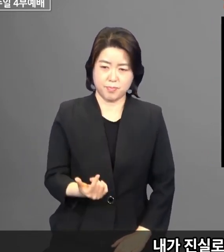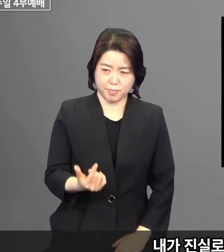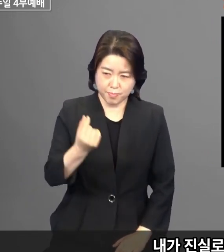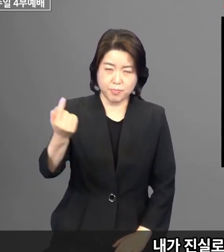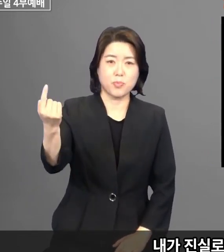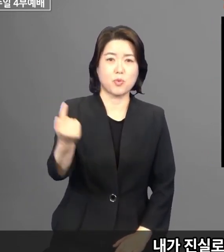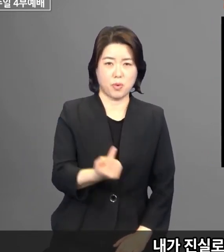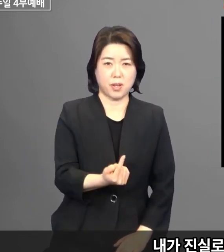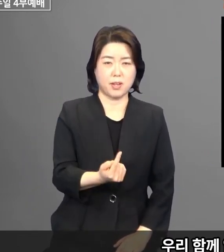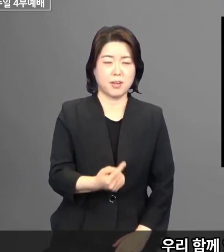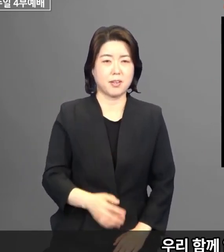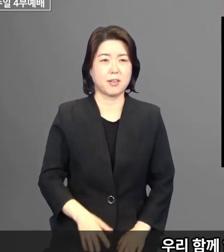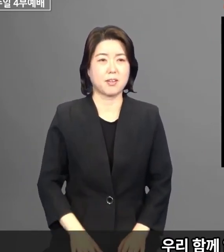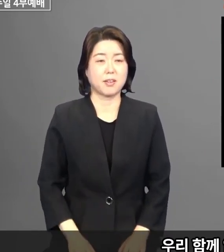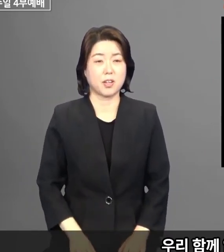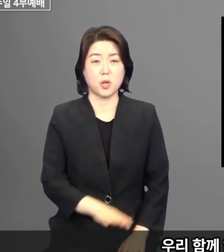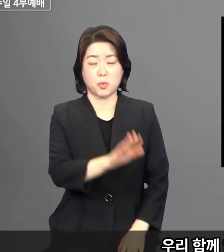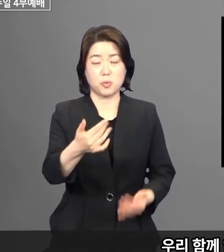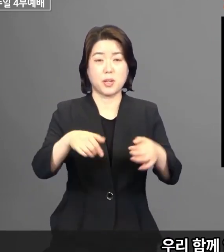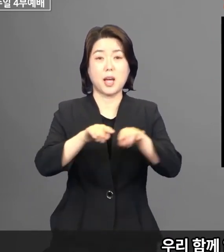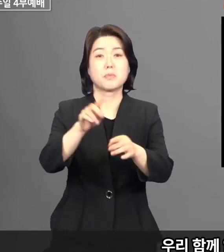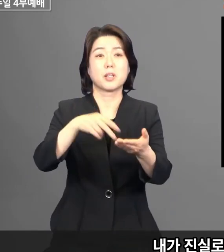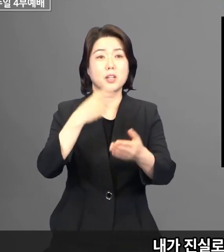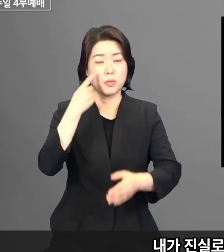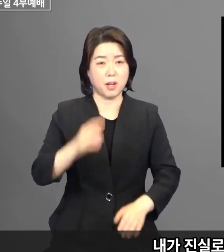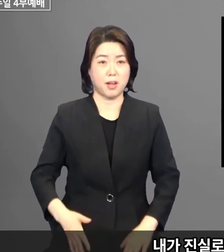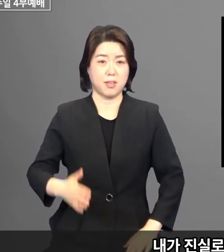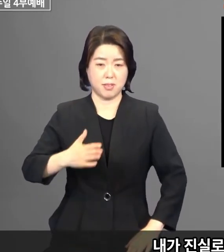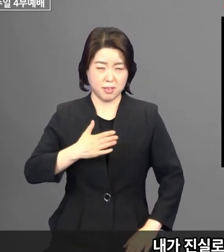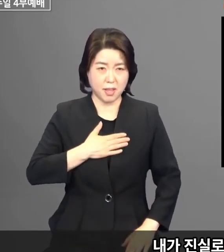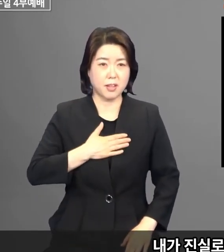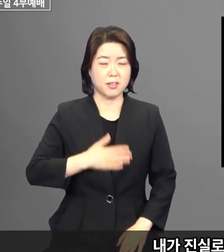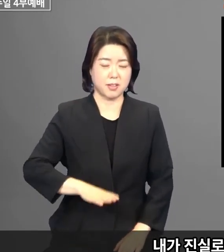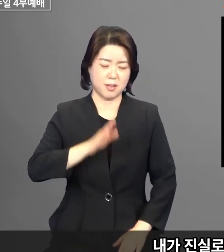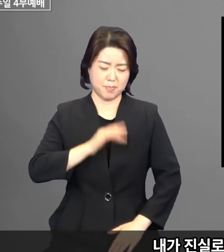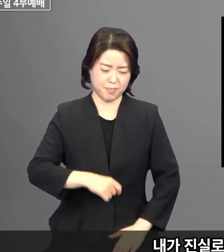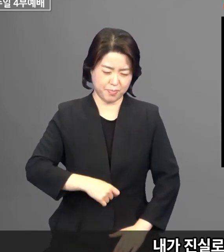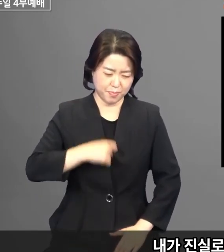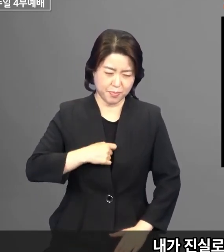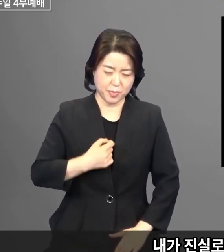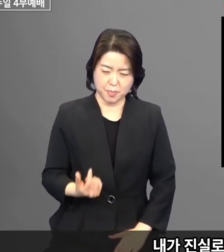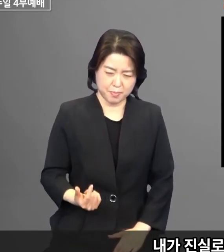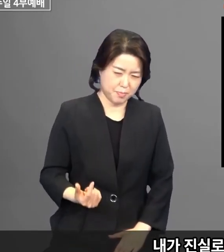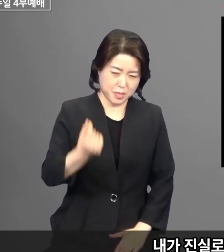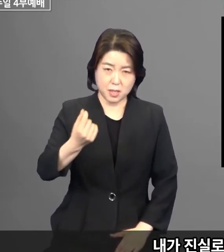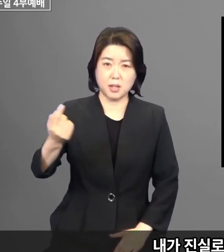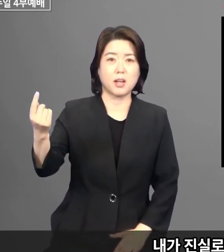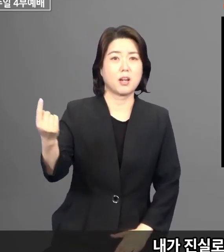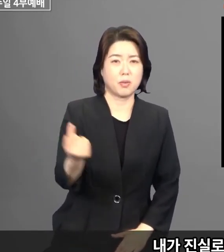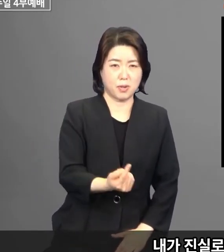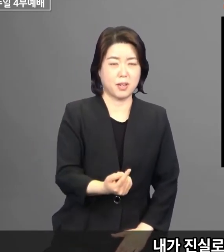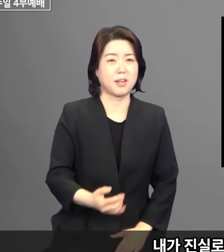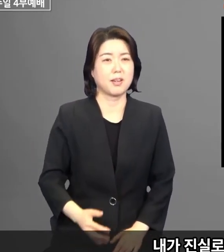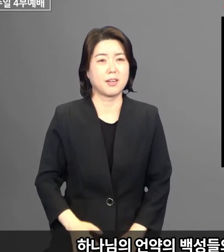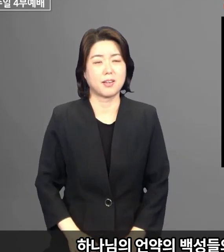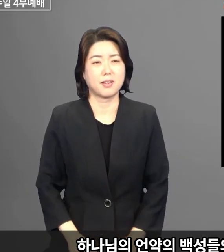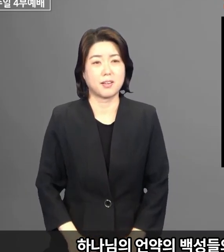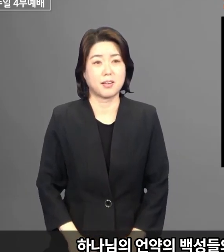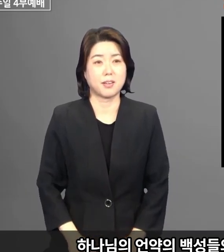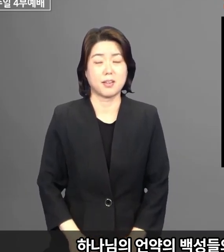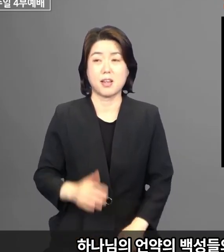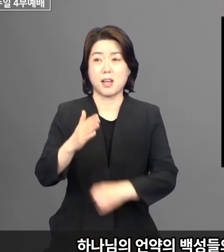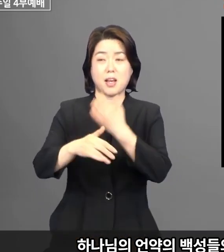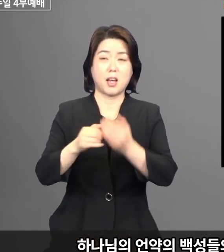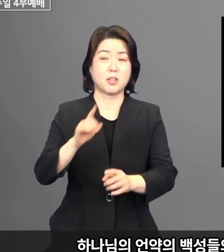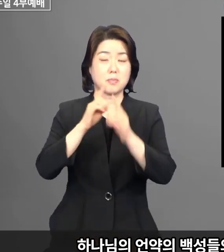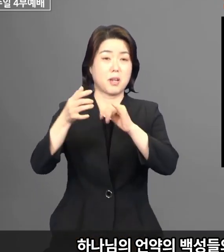속히 오리라. 우리 함께 읽겠습니다. 내가 진실로 속히 오리라. 하나님의